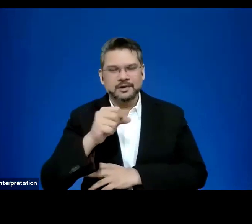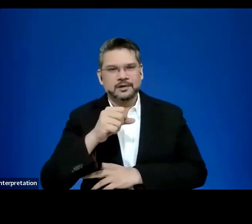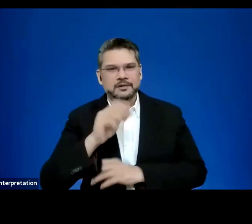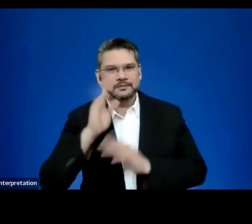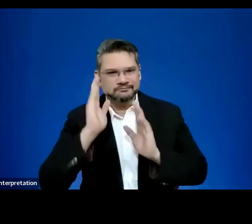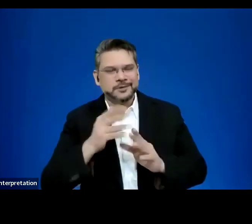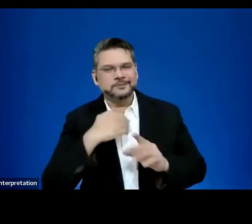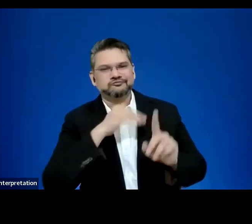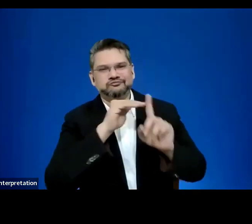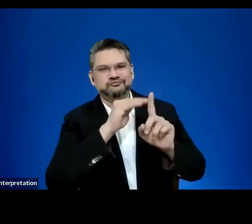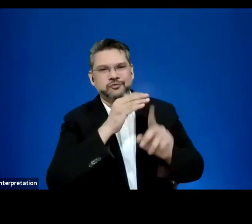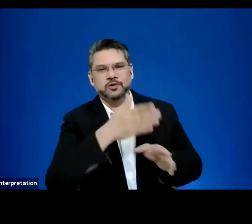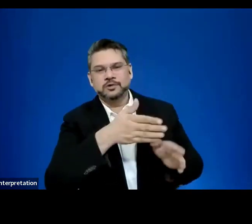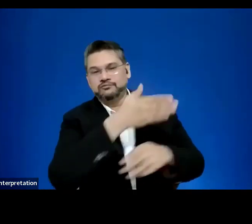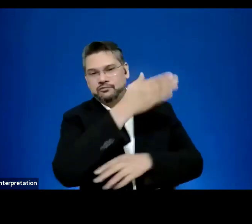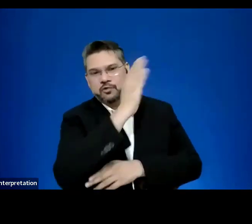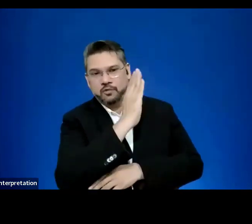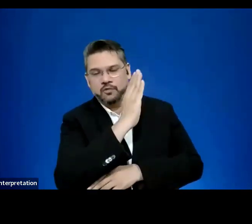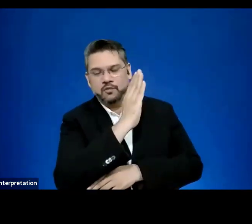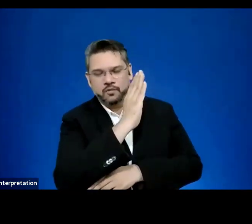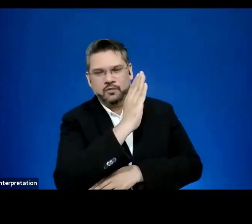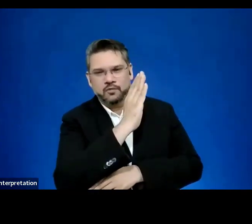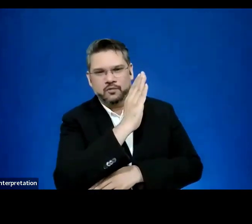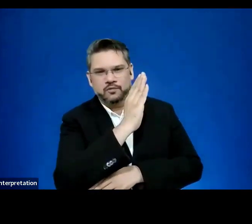我与所有的这些